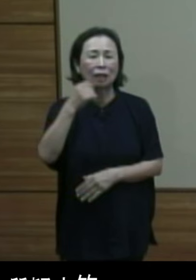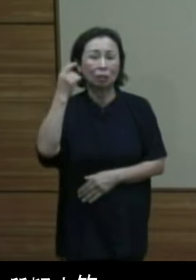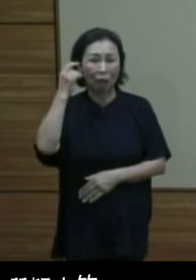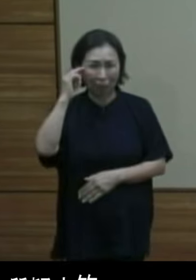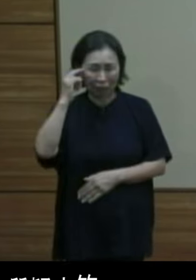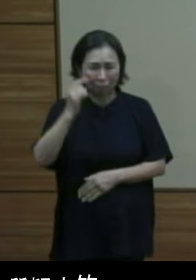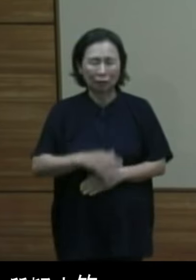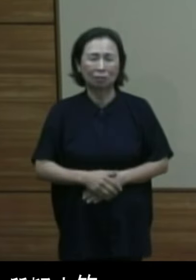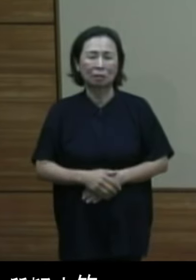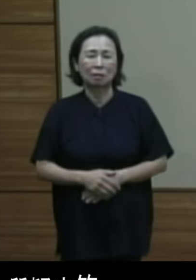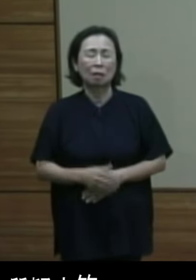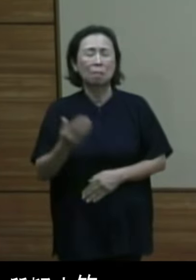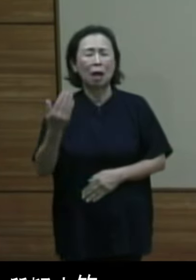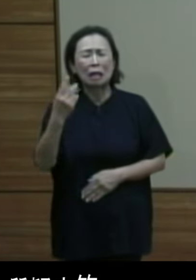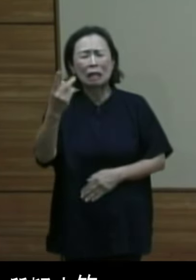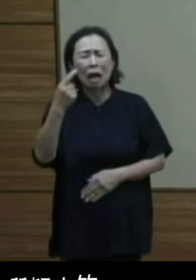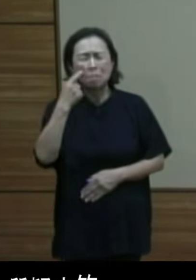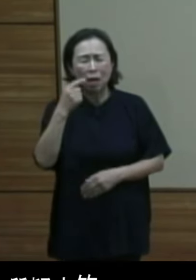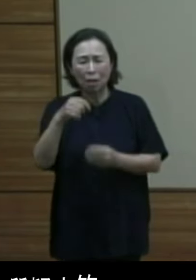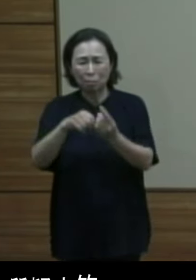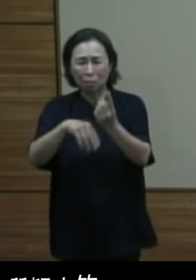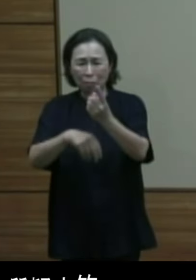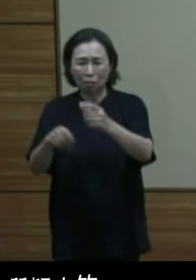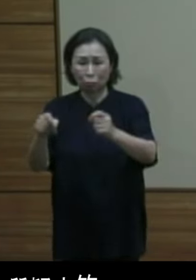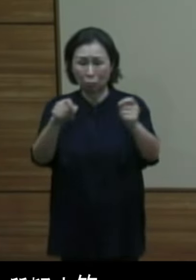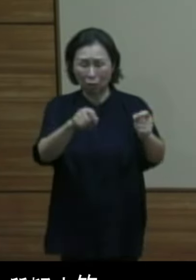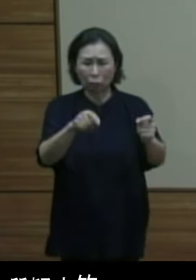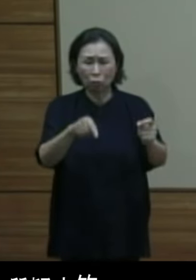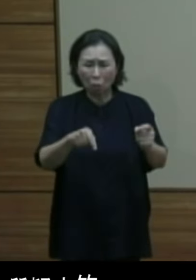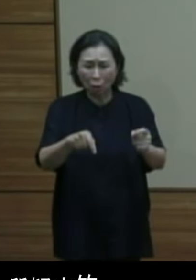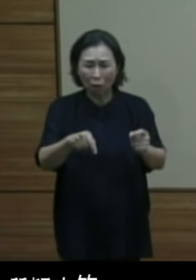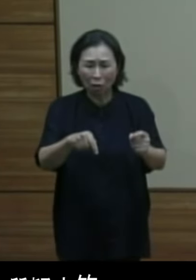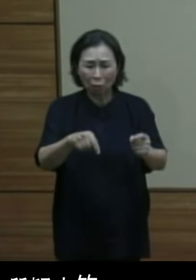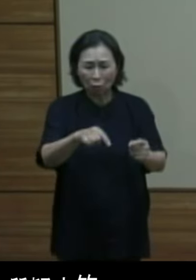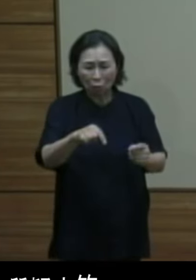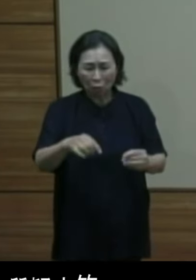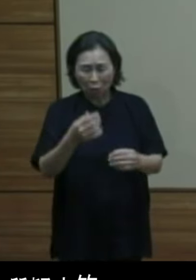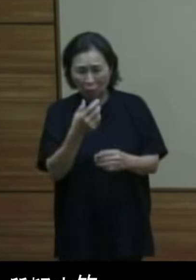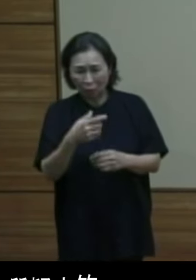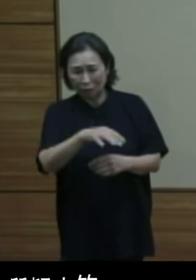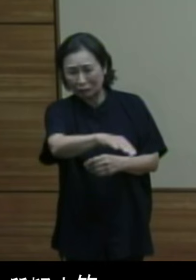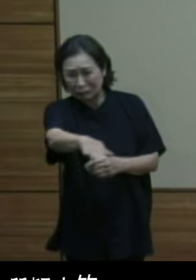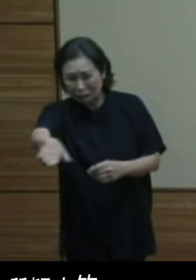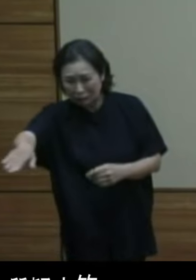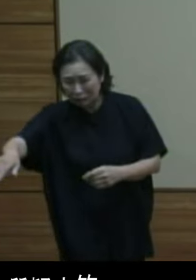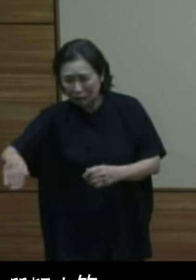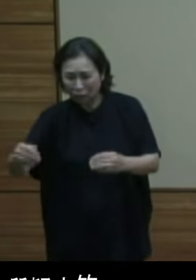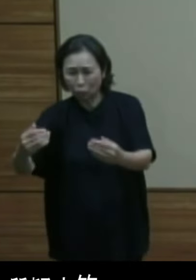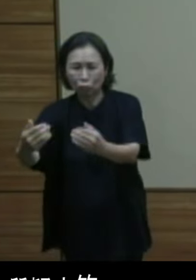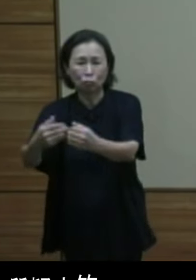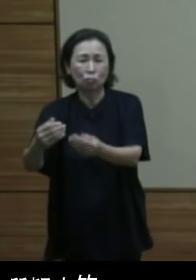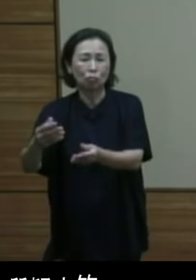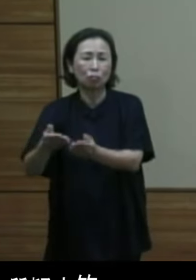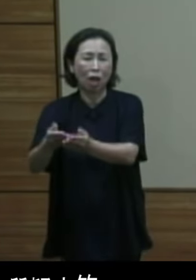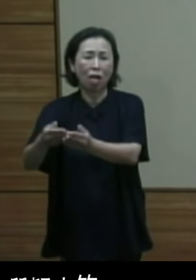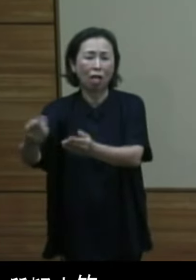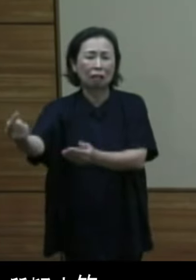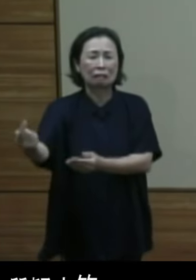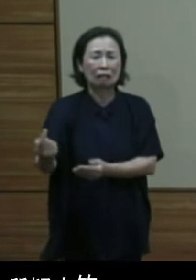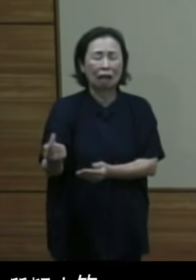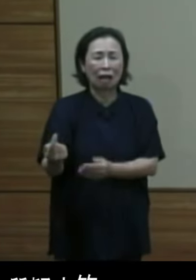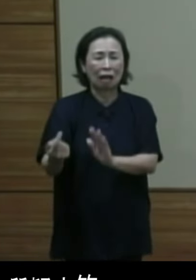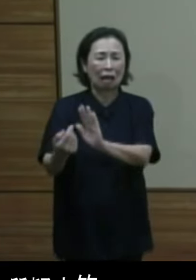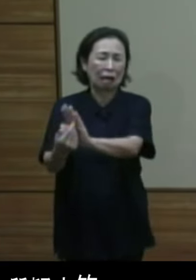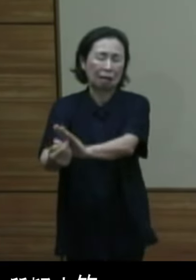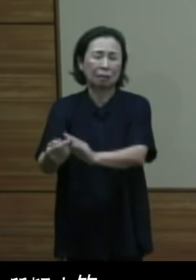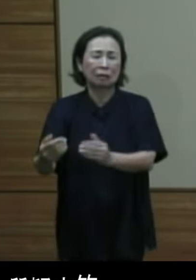前回1回目の打ち上げが延期されたのは警戒区域内に船が侵入してきたようなこともありましたので、それは広報を通